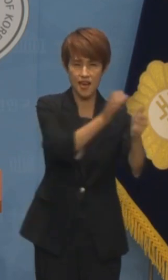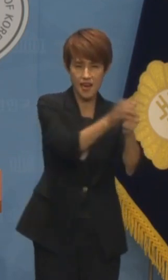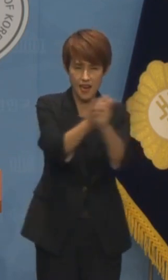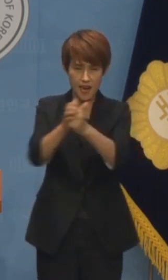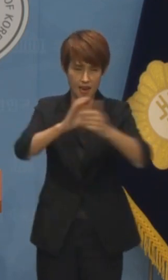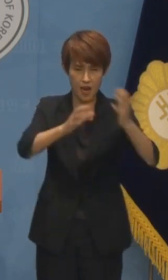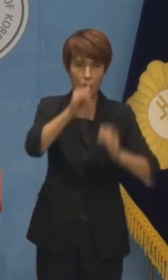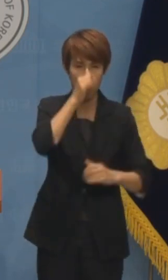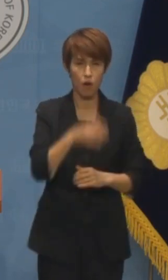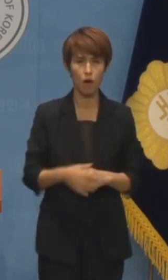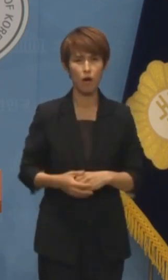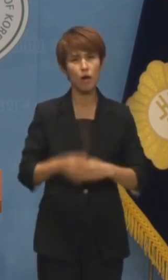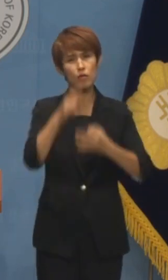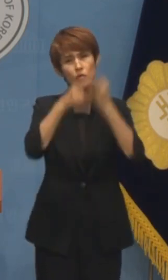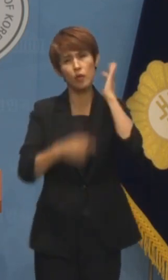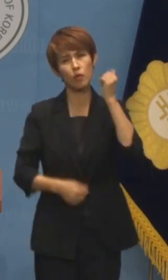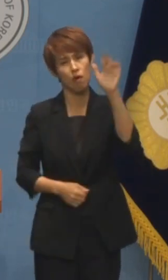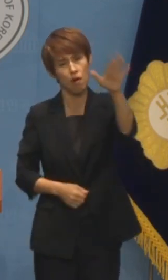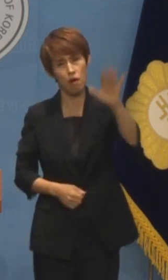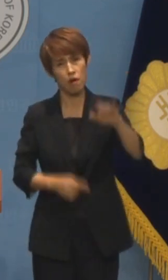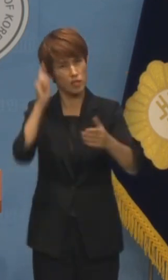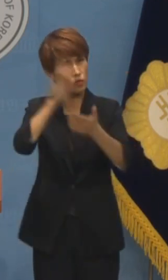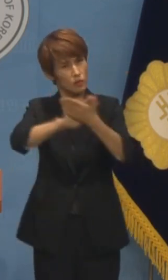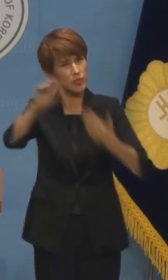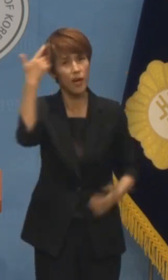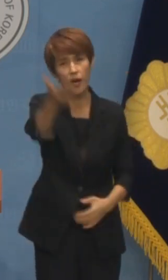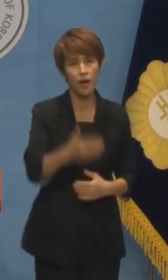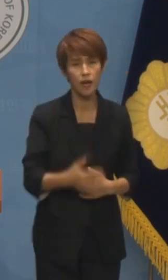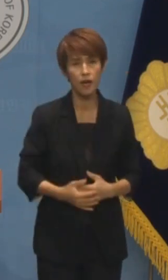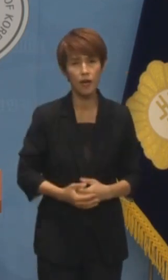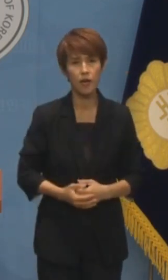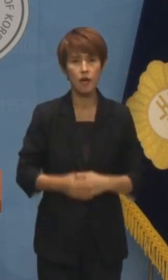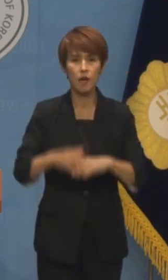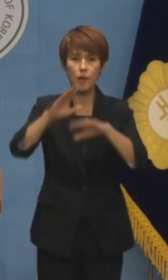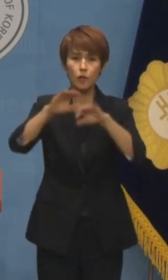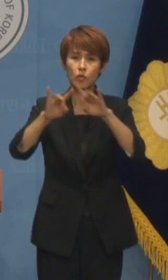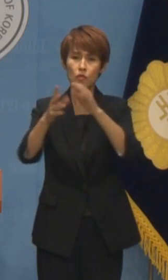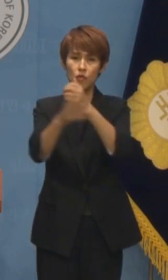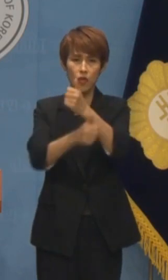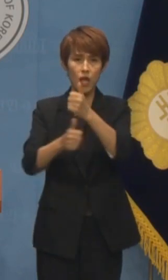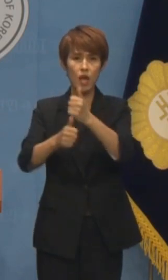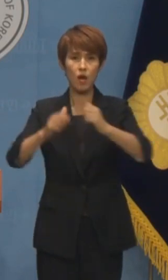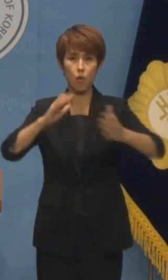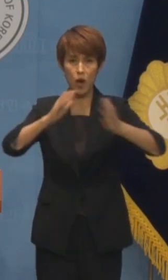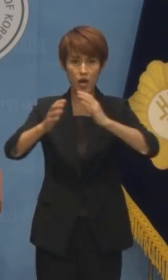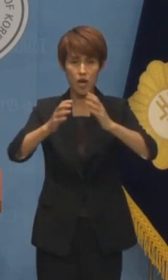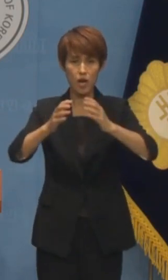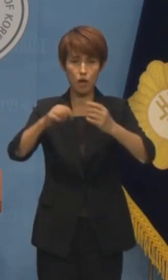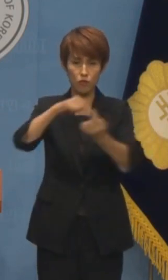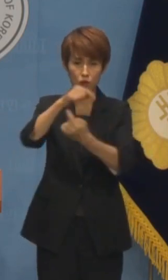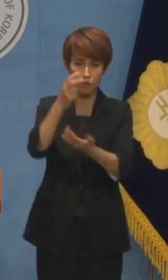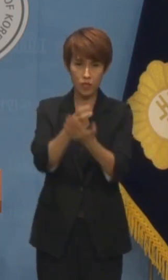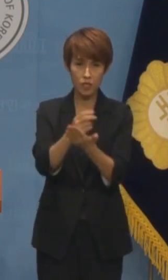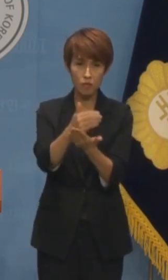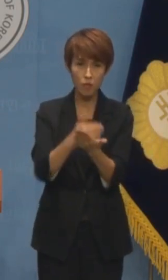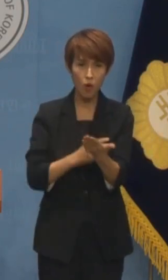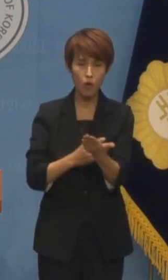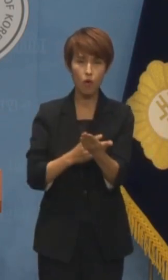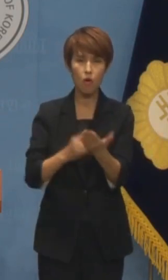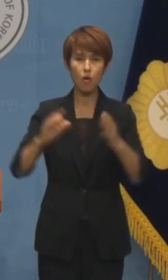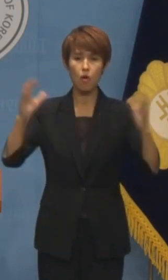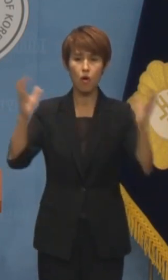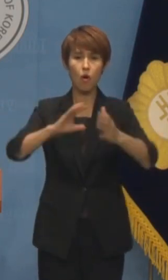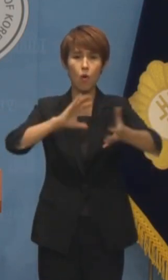대통령은 정말 이렇게까지 해야 속이 시원하십니까? 방송통신위원회 회의 운영 규칙에 따르면 전체